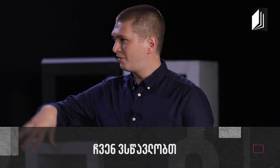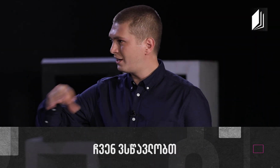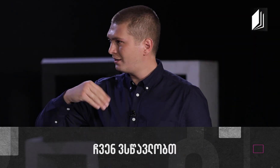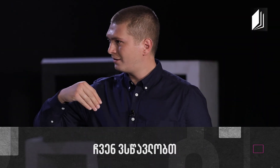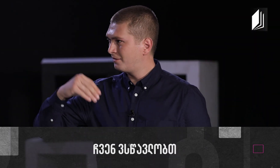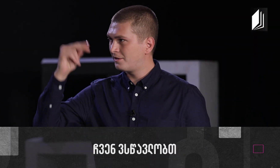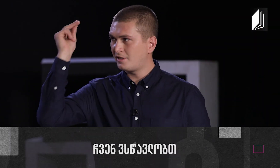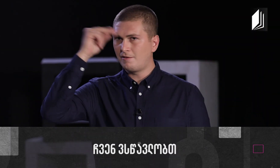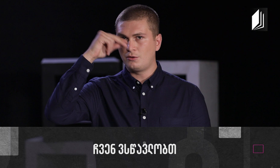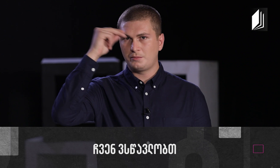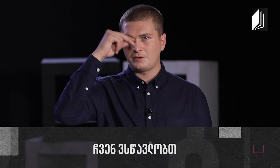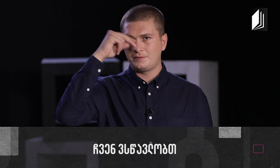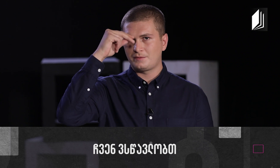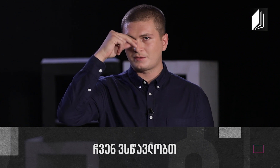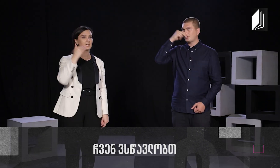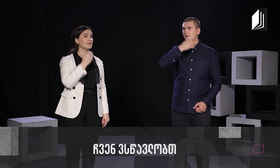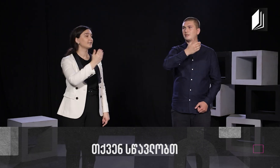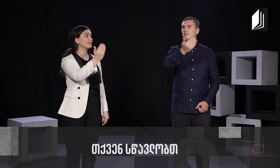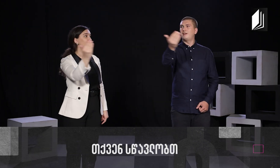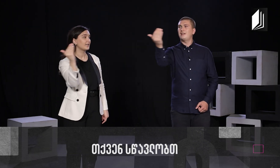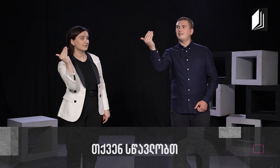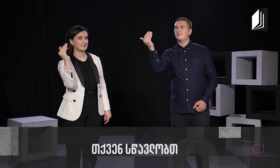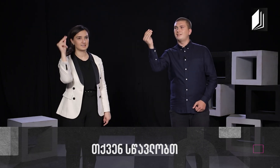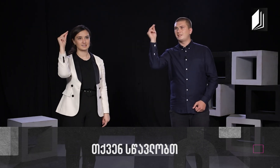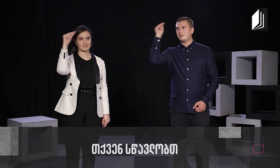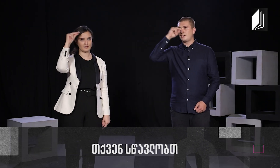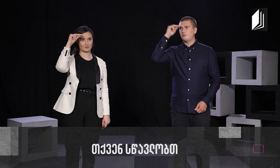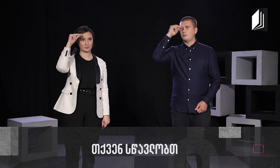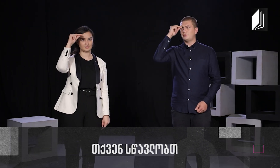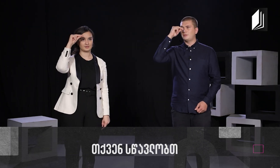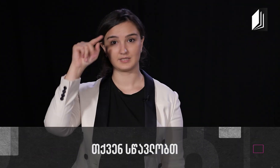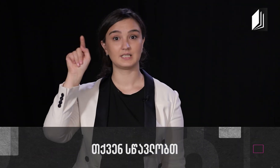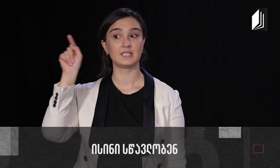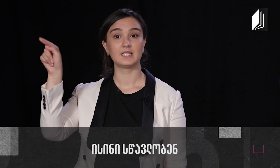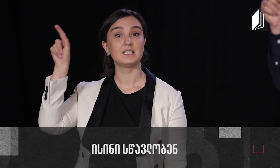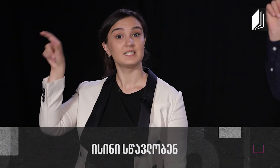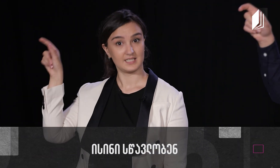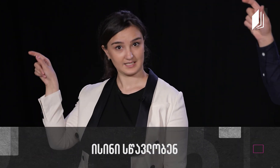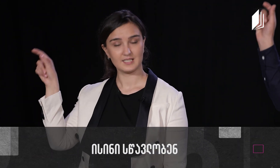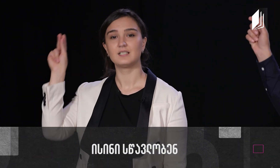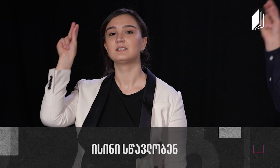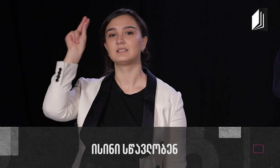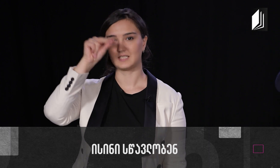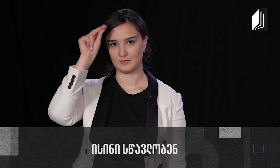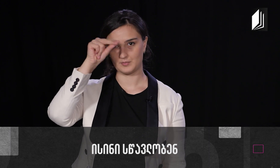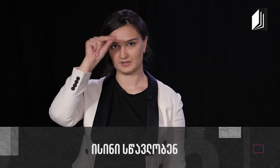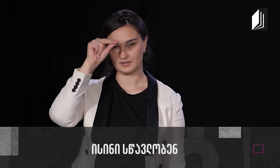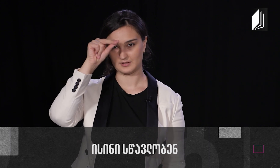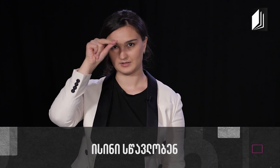ჩვენ სწავლობთ. თქვენ სწავლობთ. ისინი სწავლობენ.